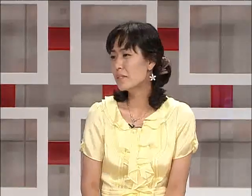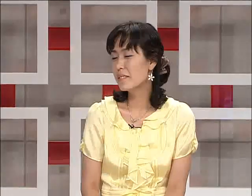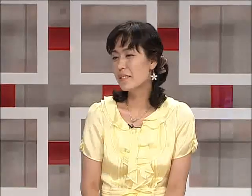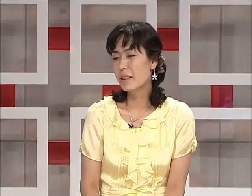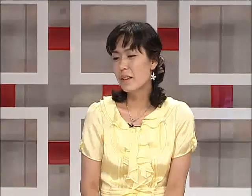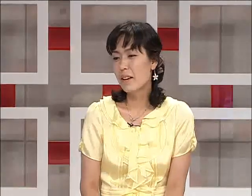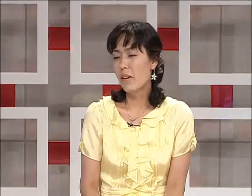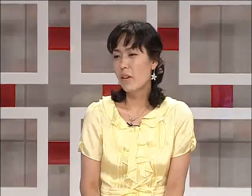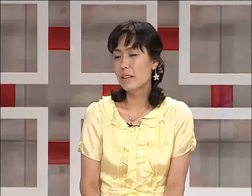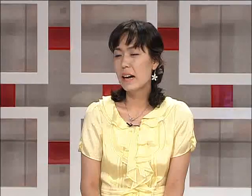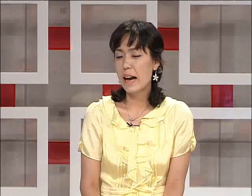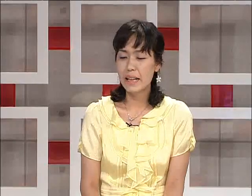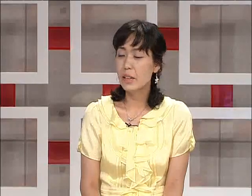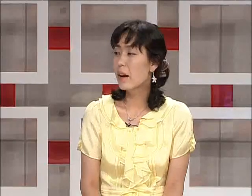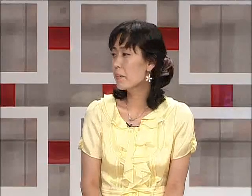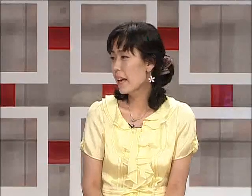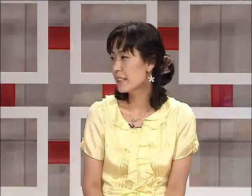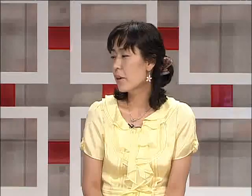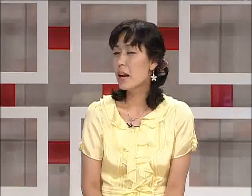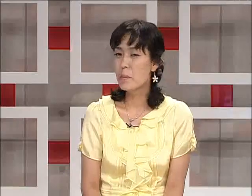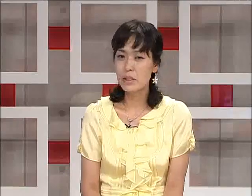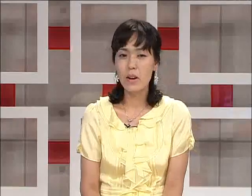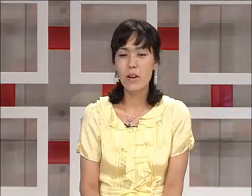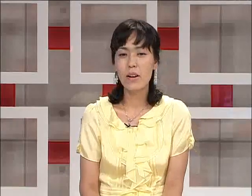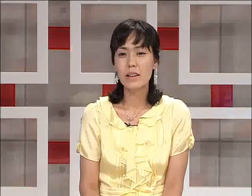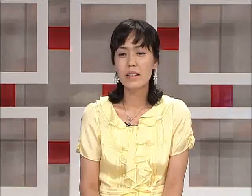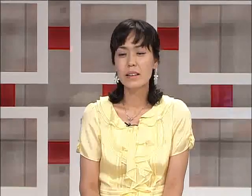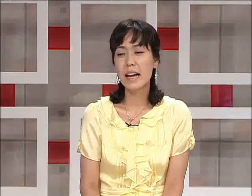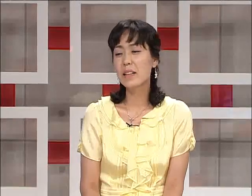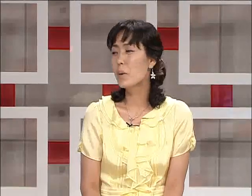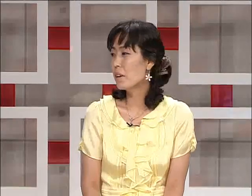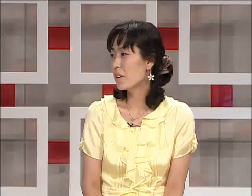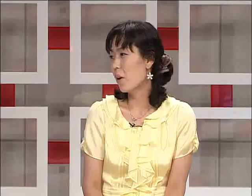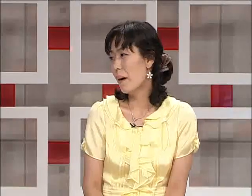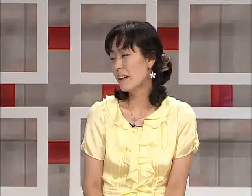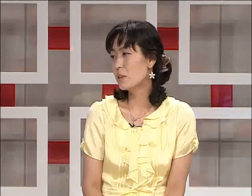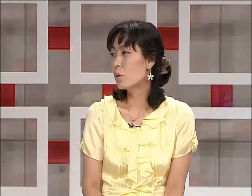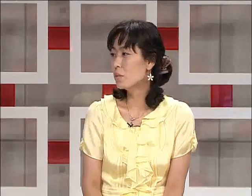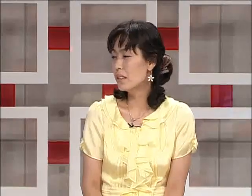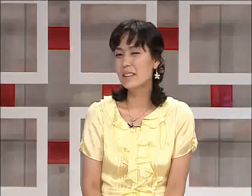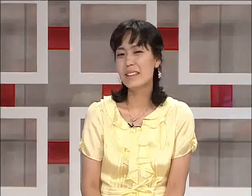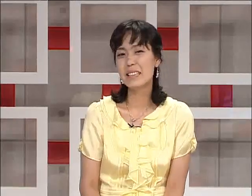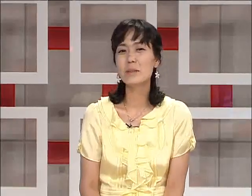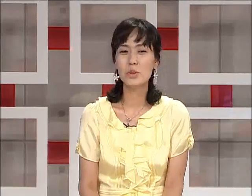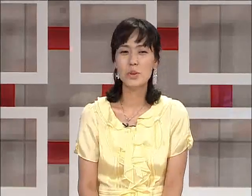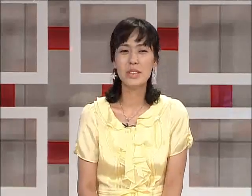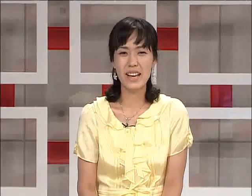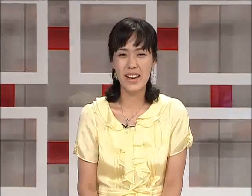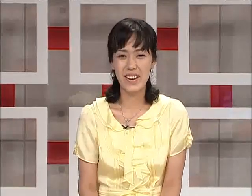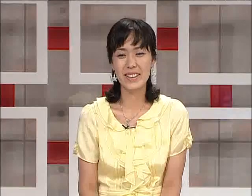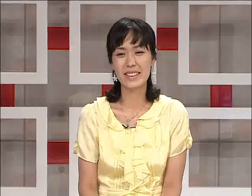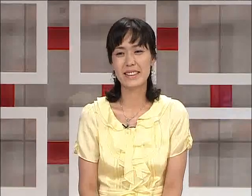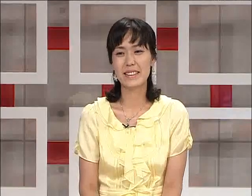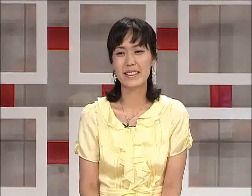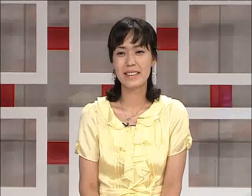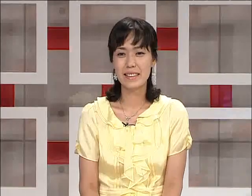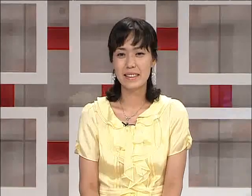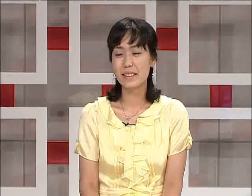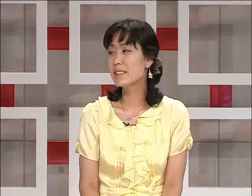지금은 그 아이들과 함께 생활하면서 예. 그 아이들이 오히려 더 많은 도움을 지금은 주고 있어요. 예.